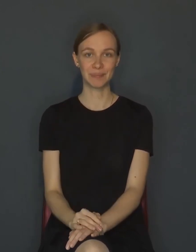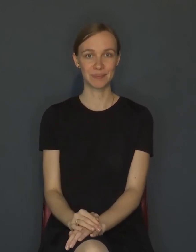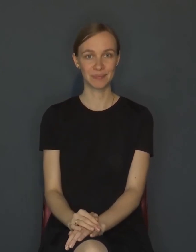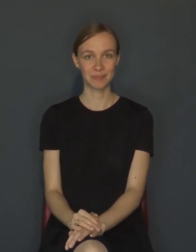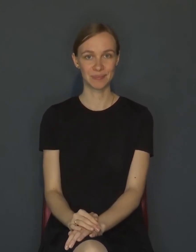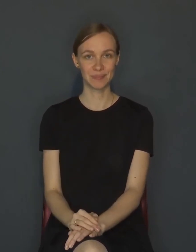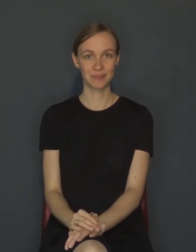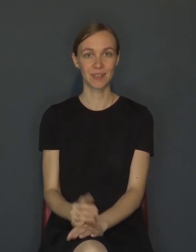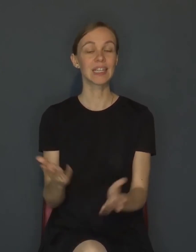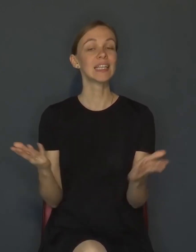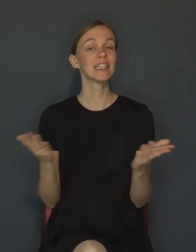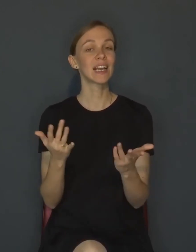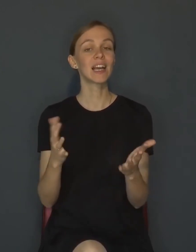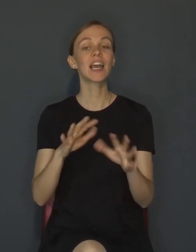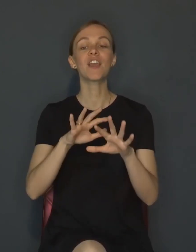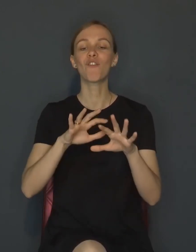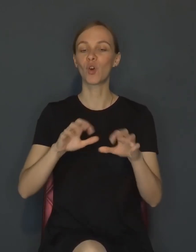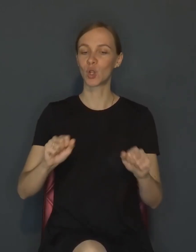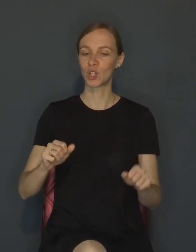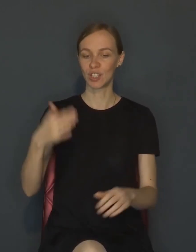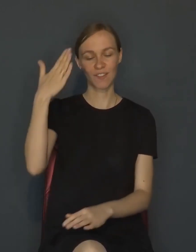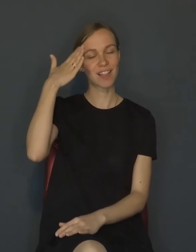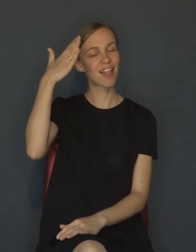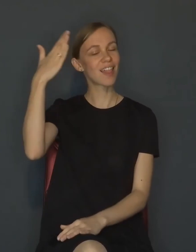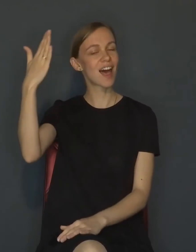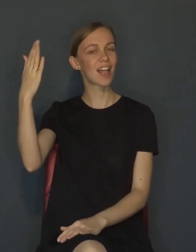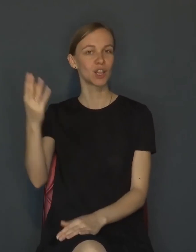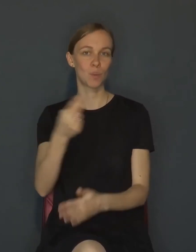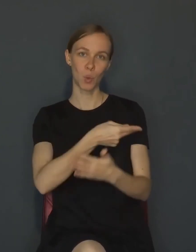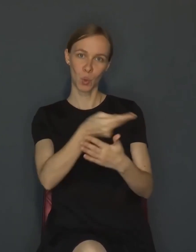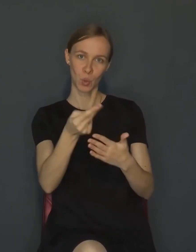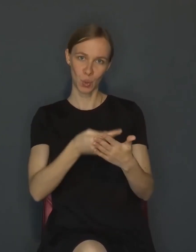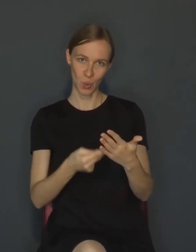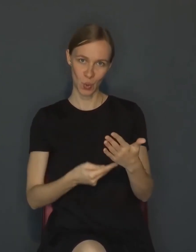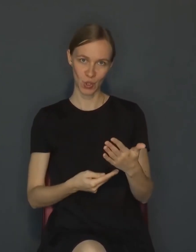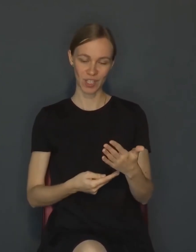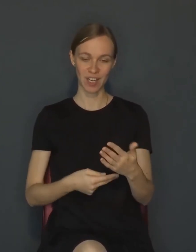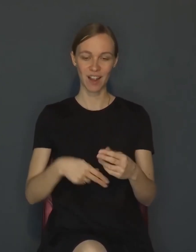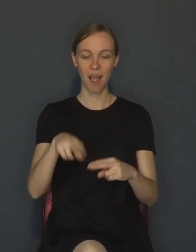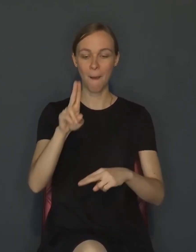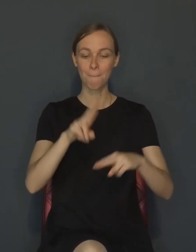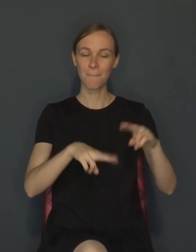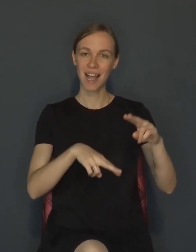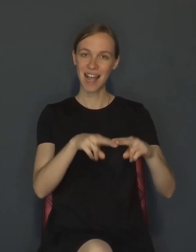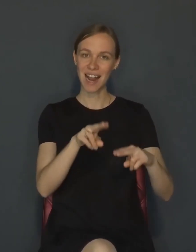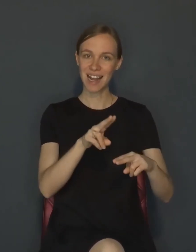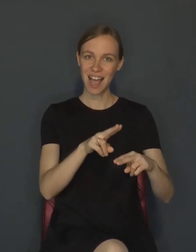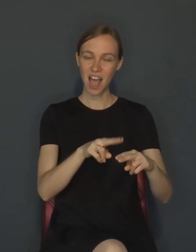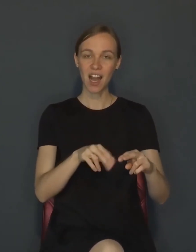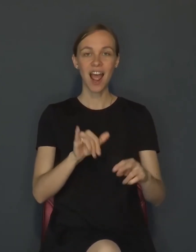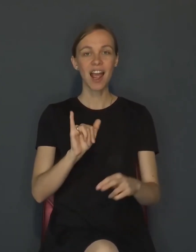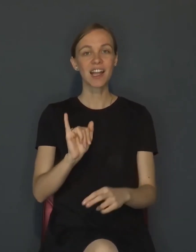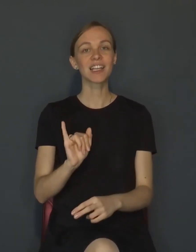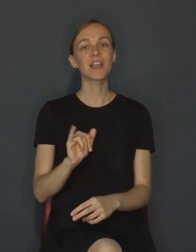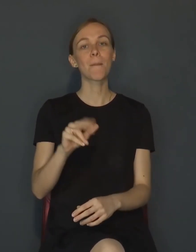Який володів талантом художника, маляра і майстра художнього ліплення.